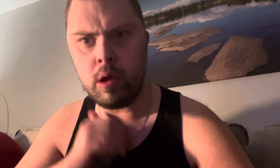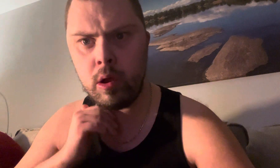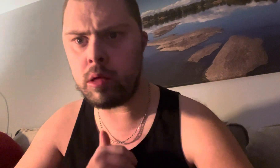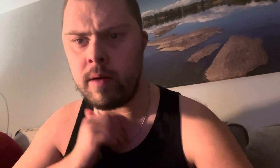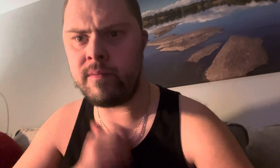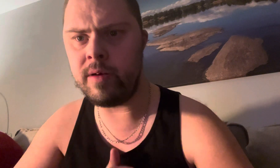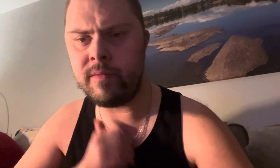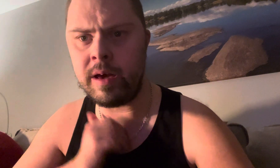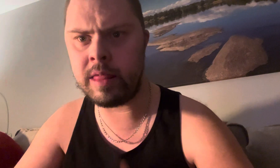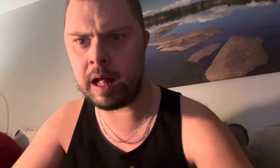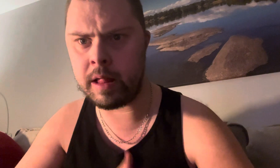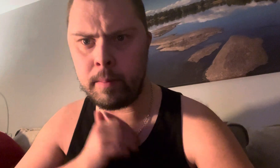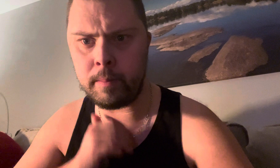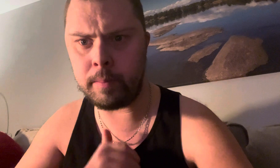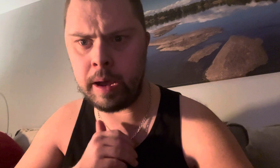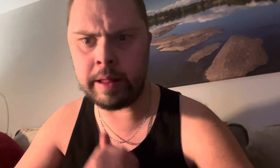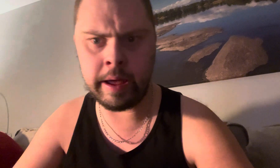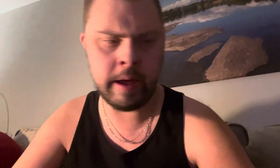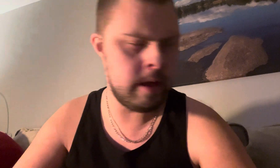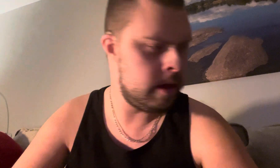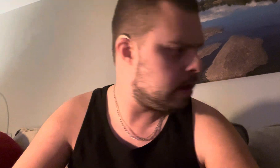jag ska fixa